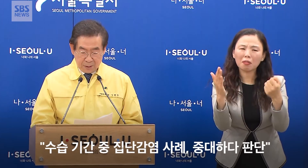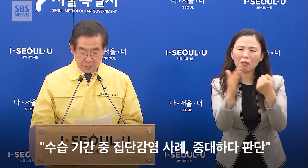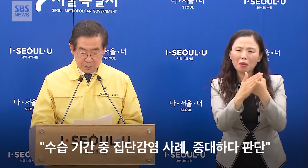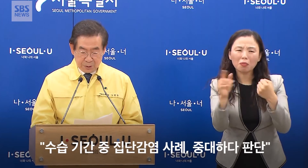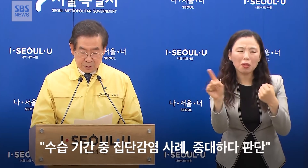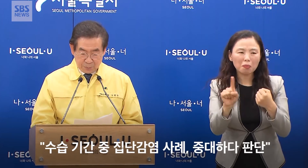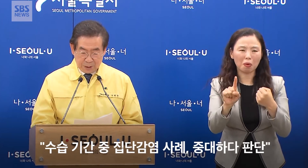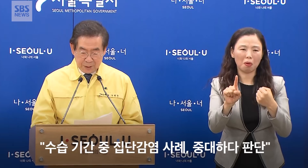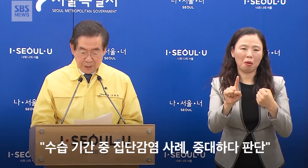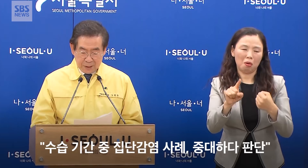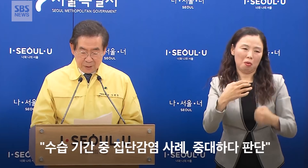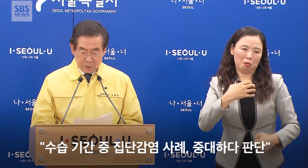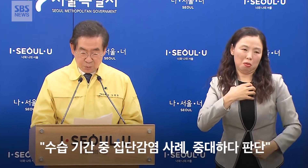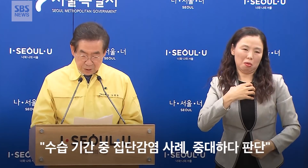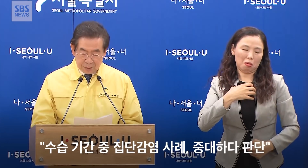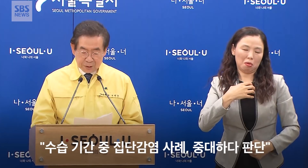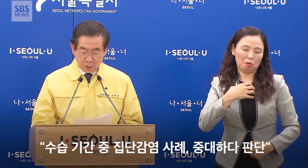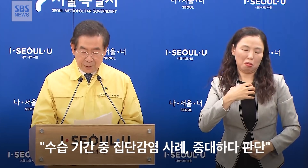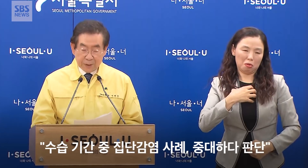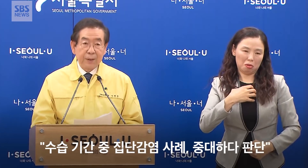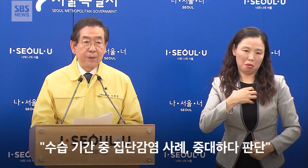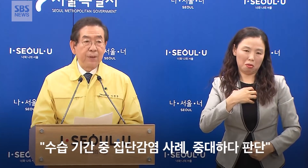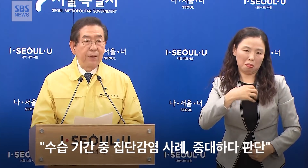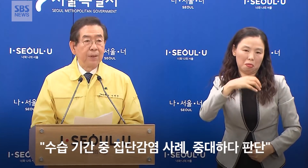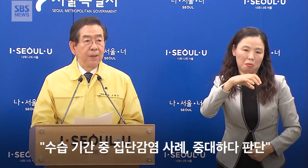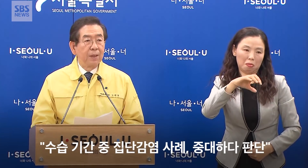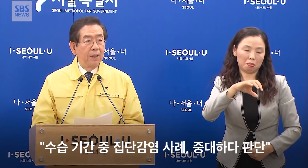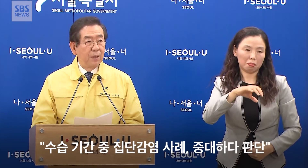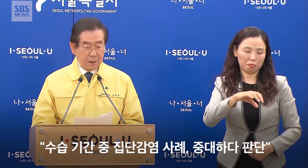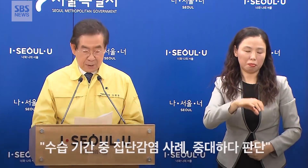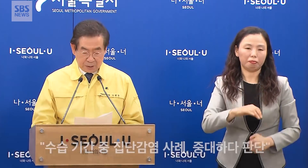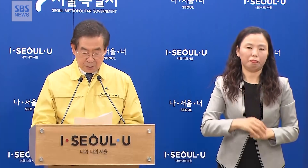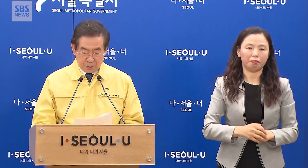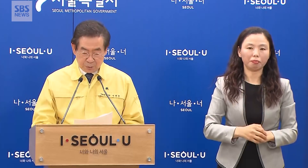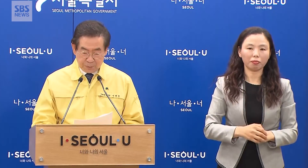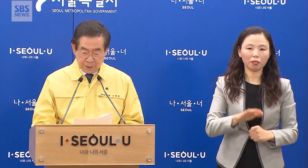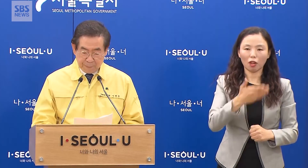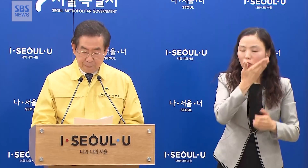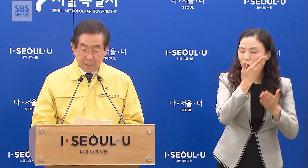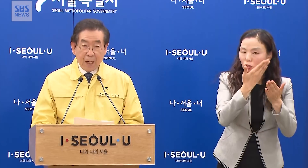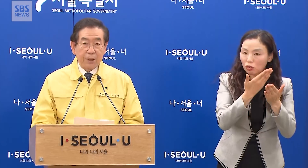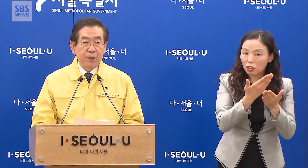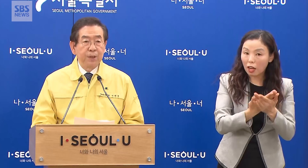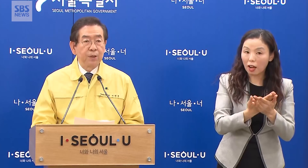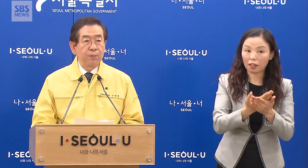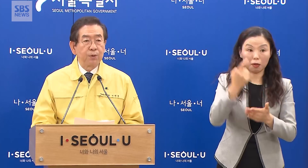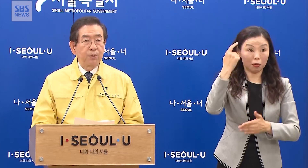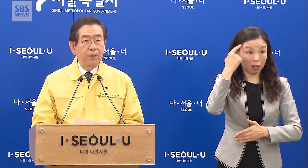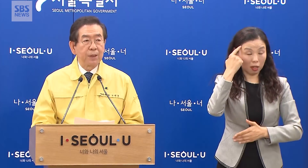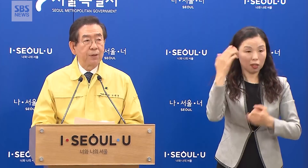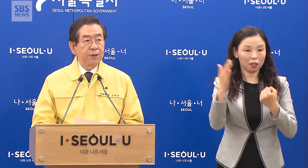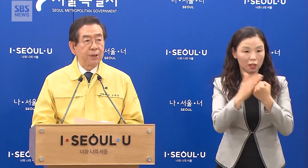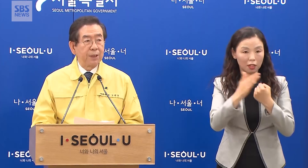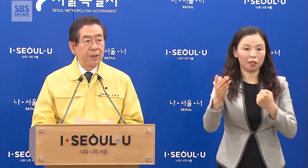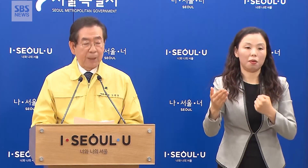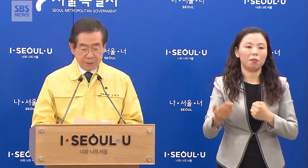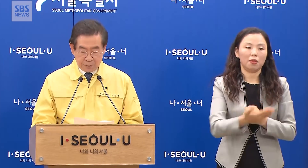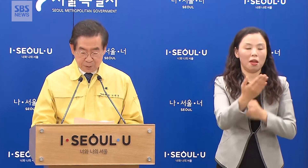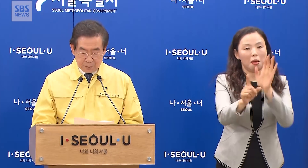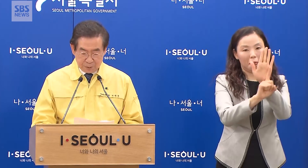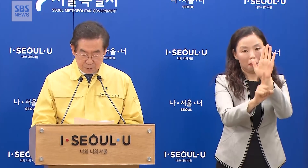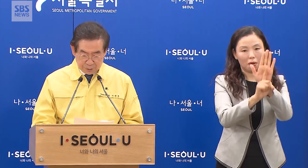현실 때문에 중대한 것으로 판단해서 이렇게 나서게 됐습니다 아마 시민 여러분들도 굉장히 걱정이